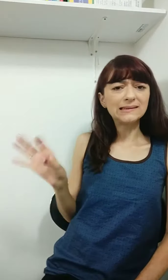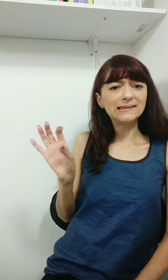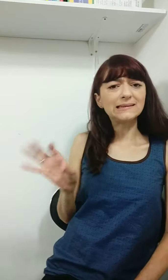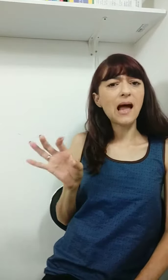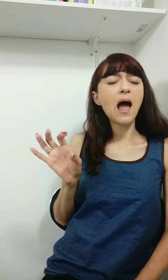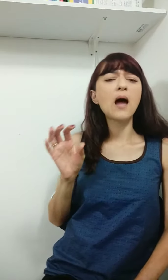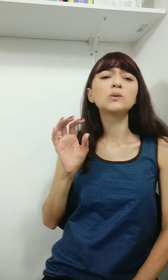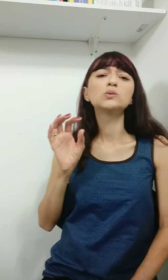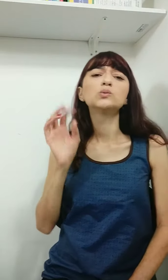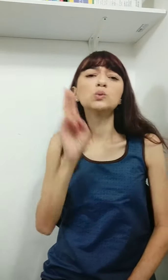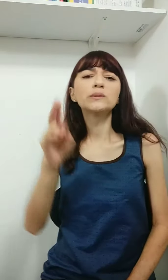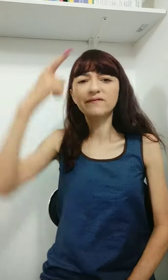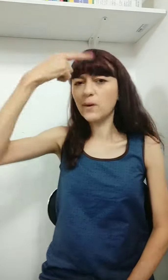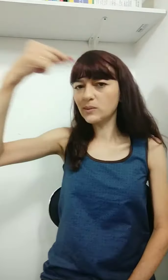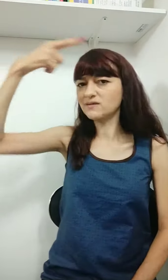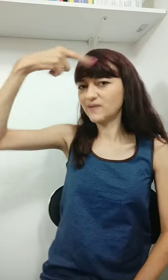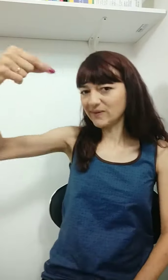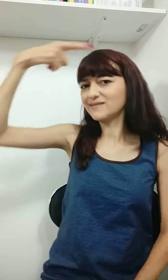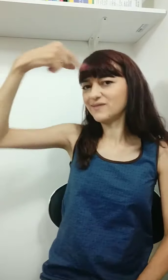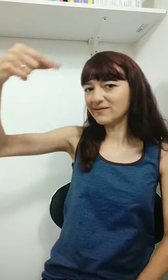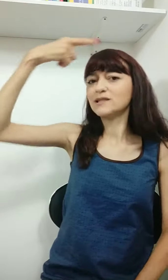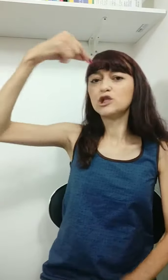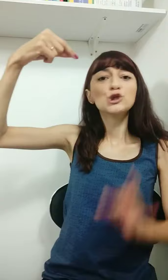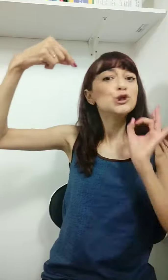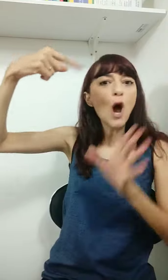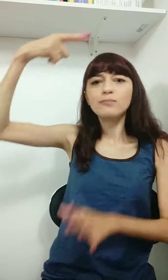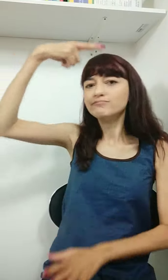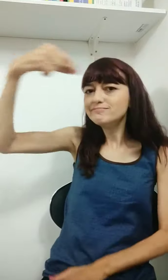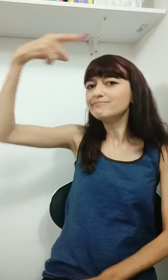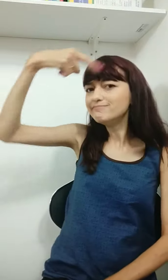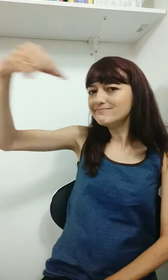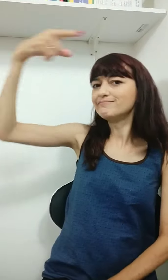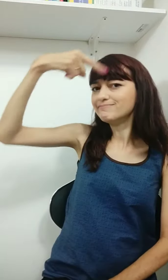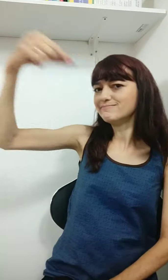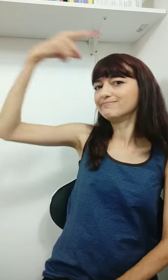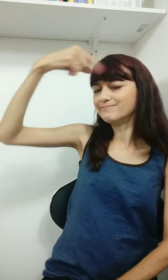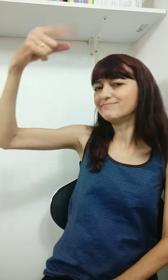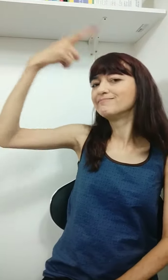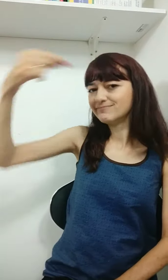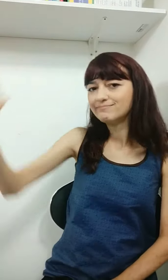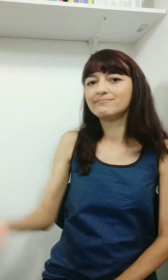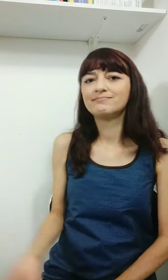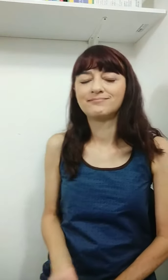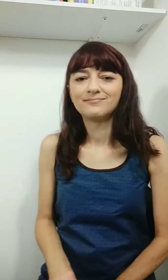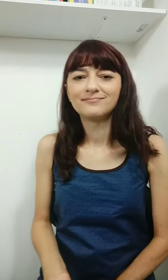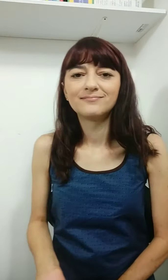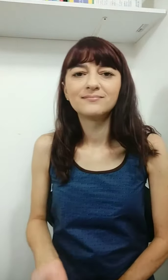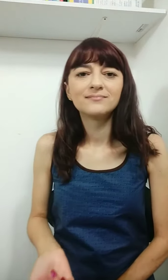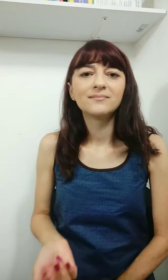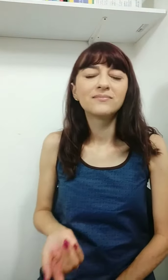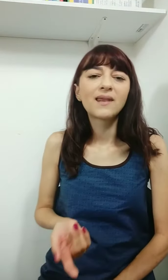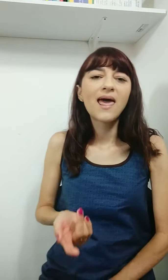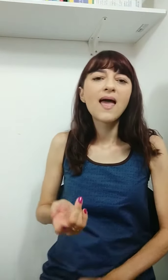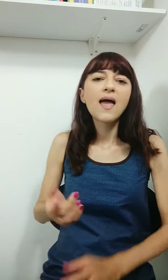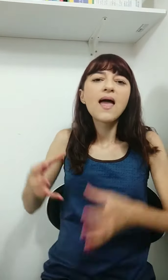Em outros estados, a gente pode utilizar esse sinal de faculdade, ok? Só que eles utilizam só esse, eles não utilizam esse outro